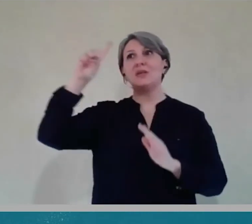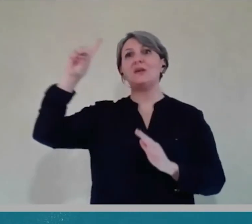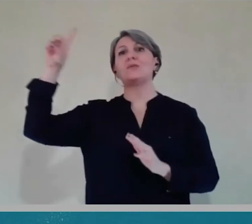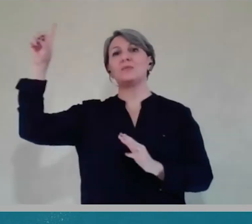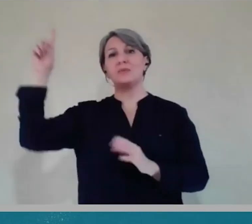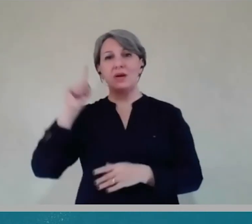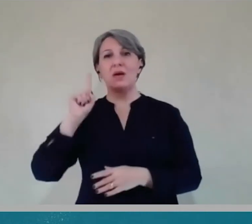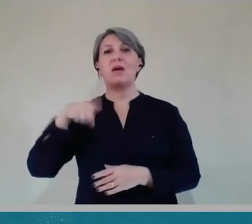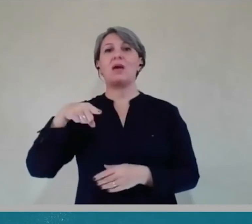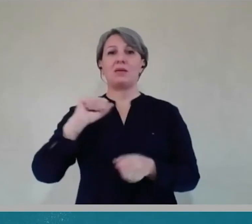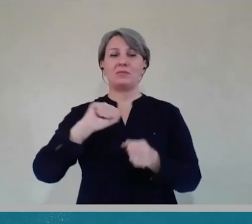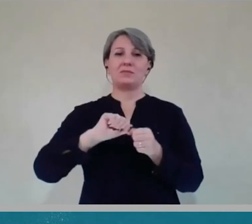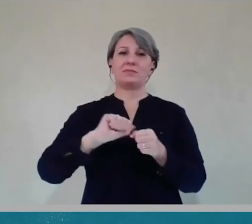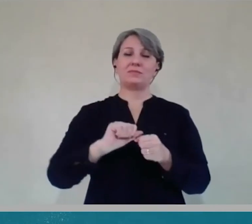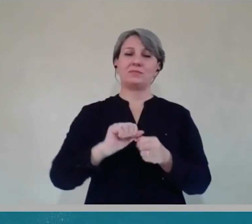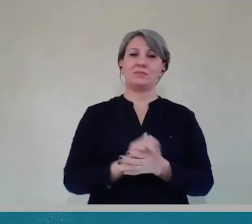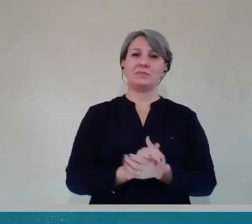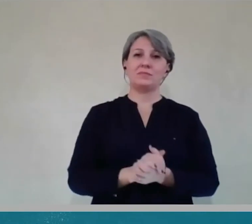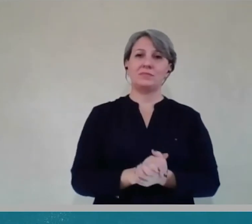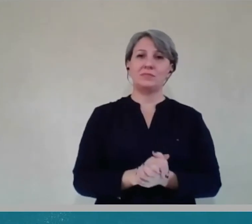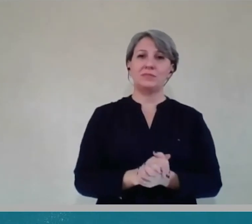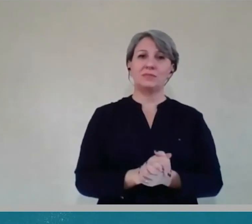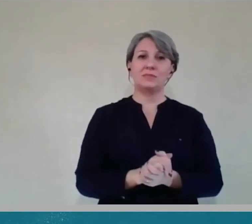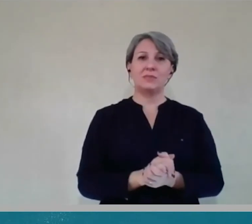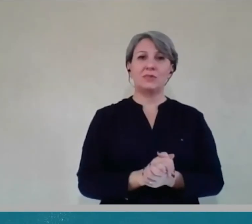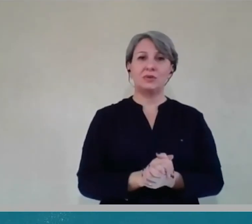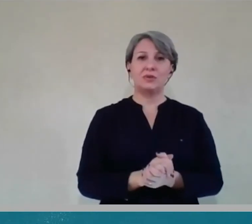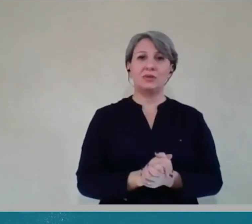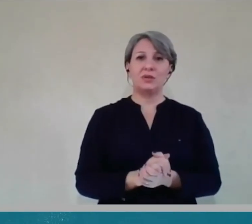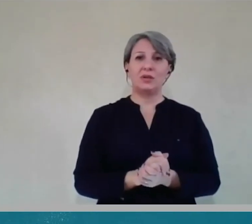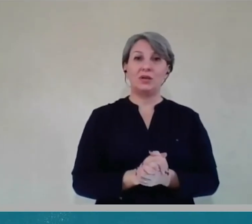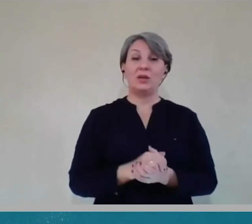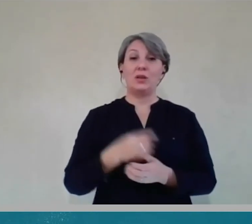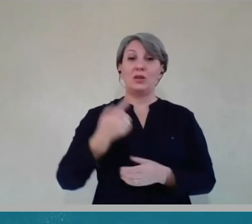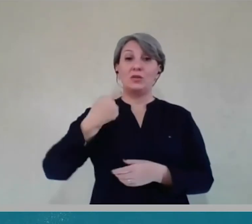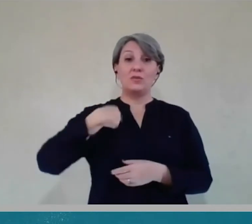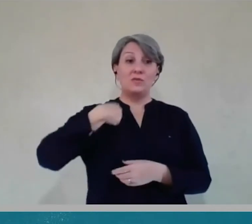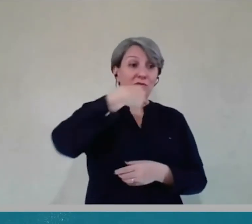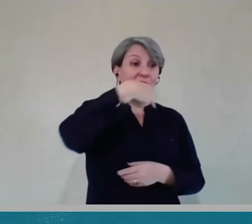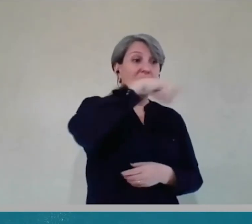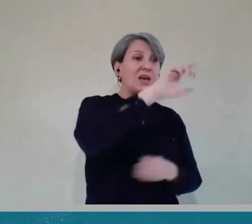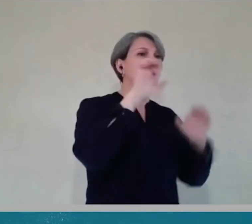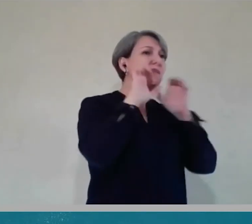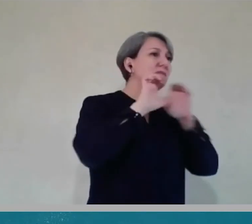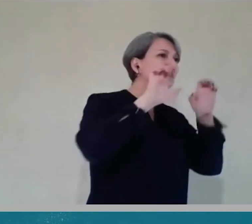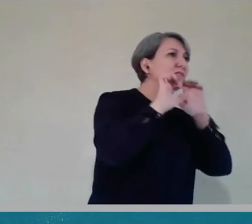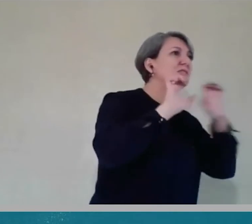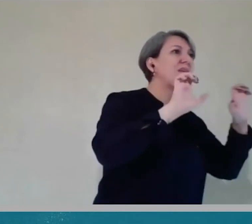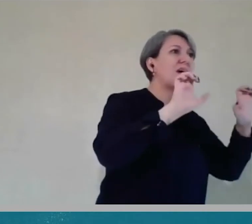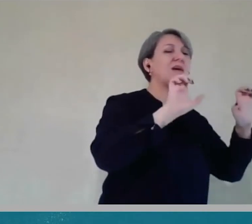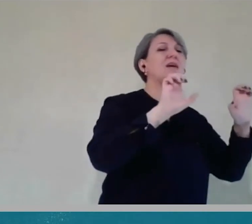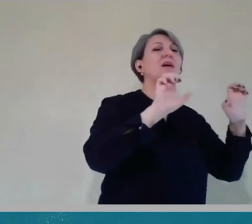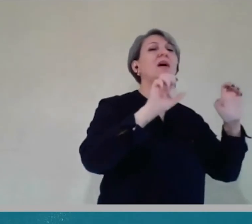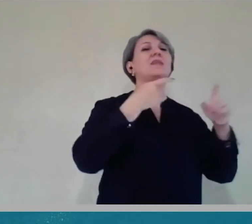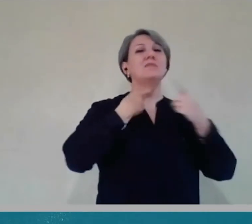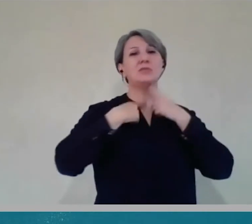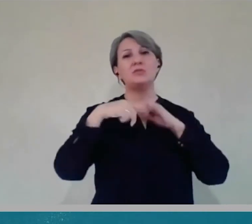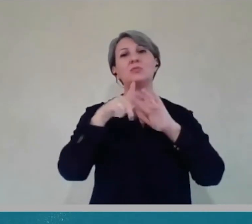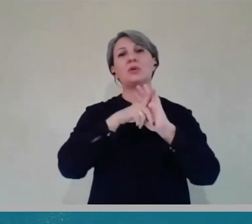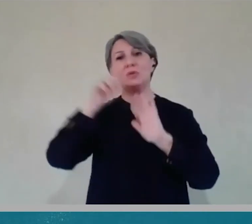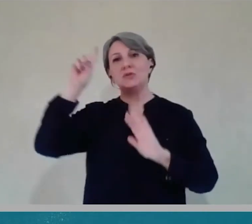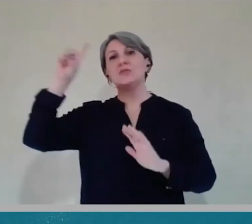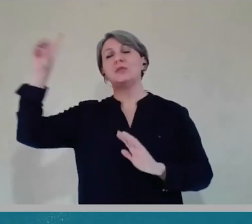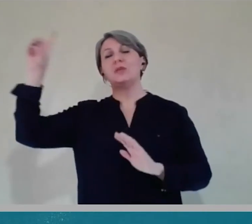até nós quando saímos nas ruas, ali Ele faz a vontade dEle. Eu não tenho mais tempo. Eu vou terminar a